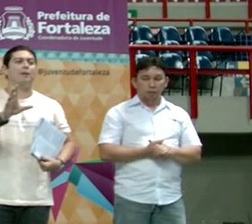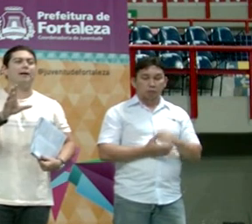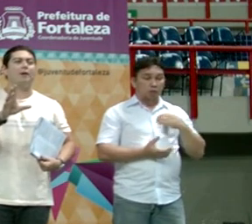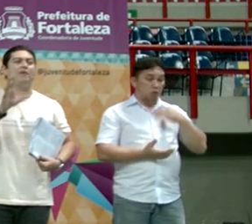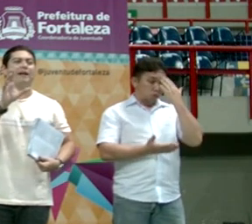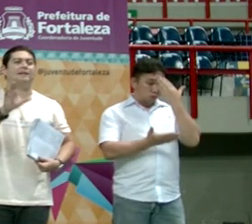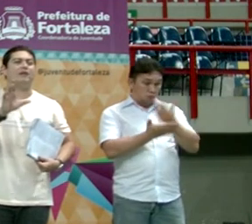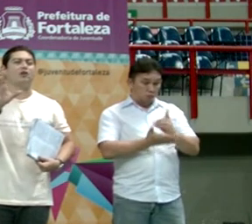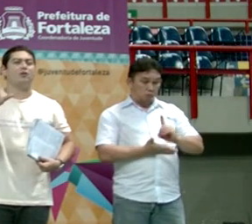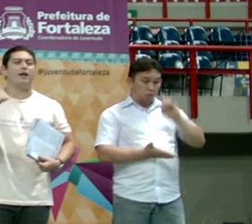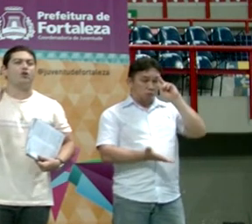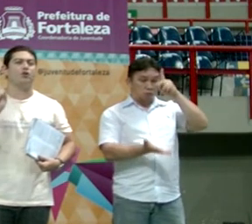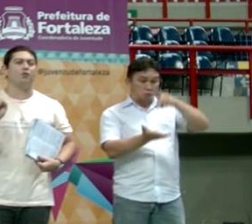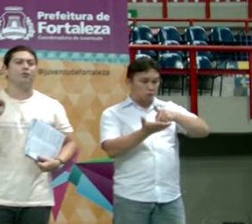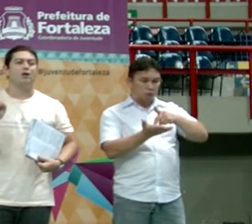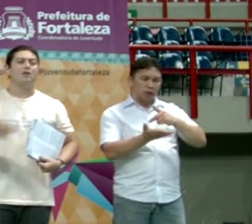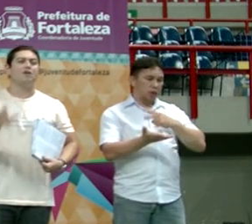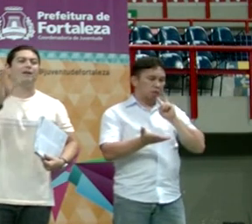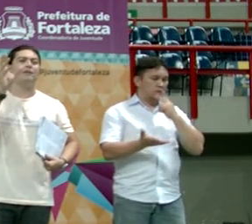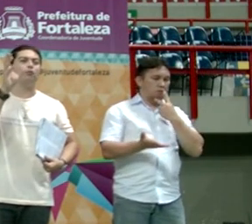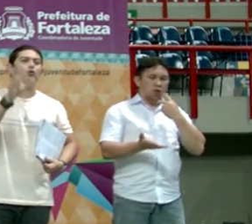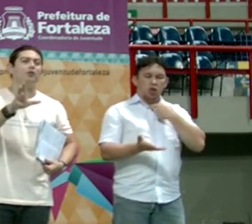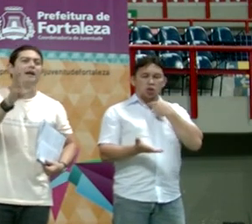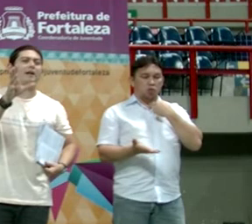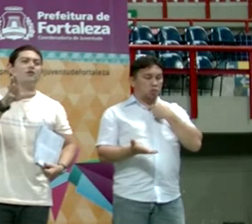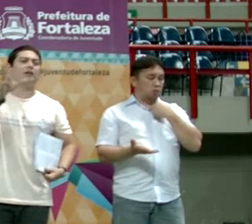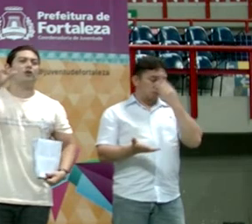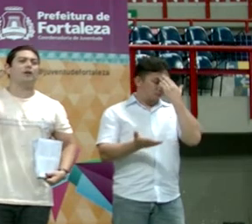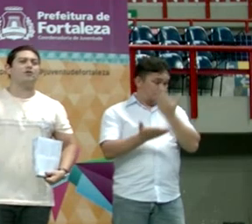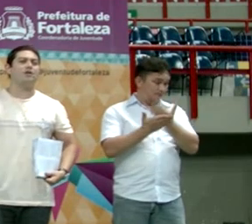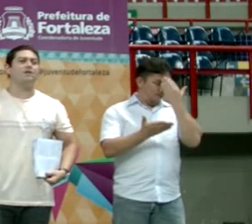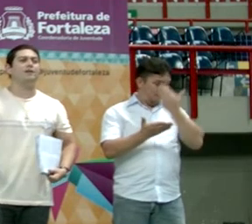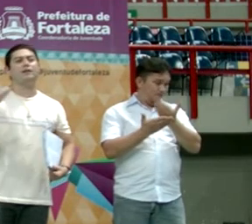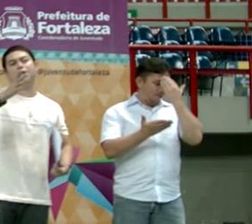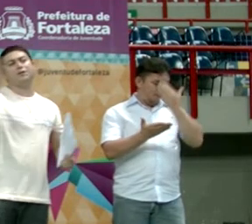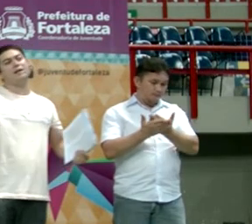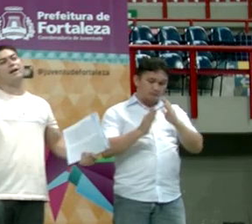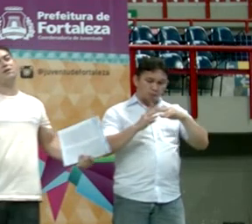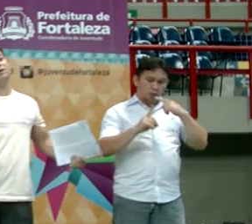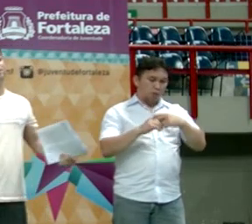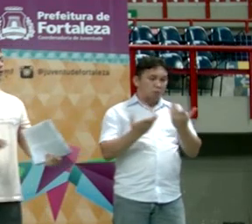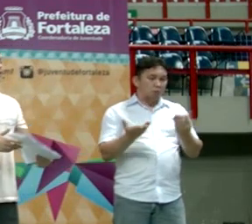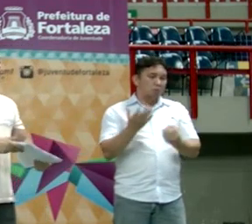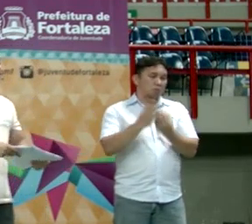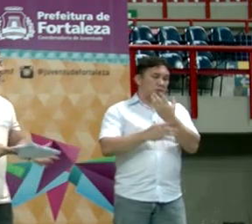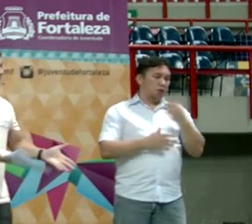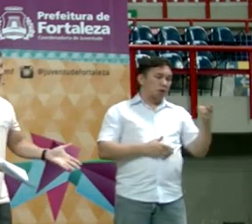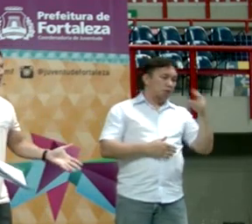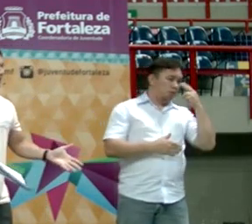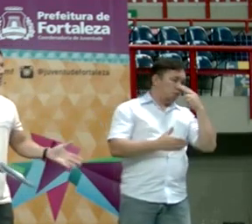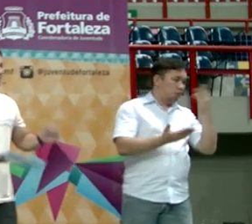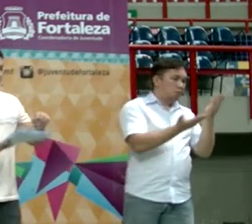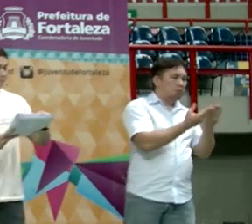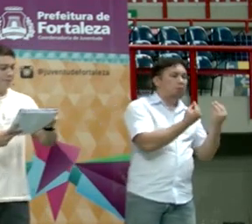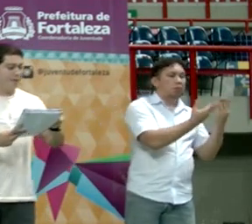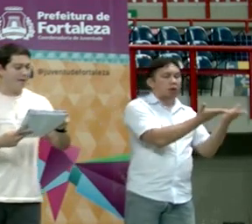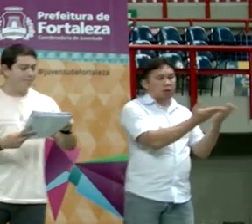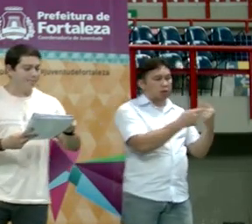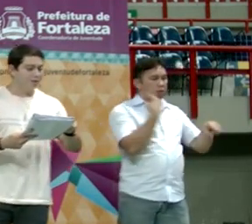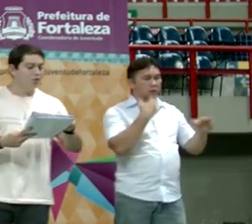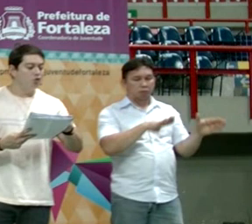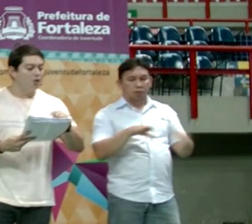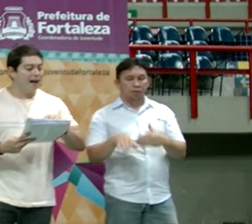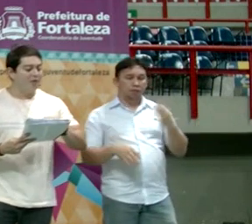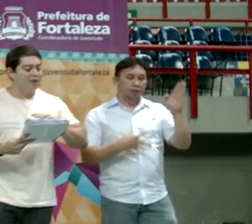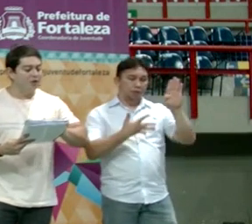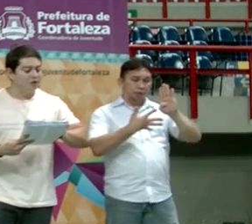porque o dogma é uma verdade que eu não questiono. Se eu mantenho tudo que a igreja católica diz, então não tem igreja protestante, tá?